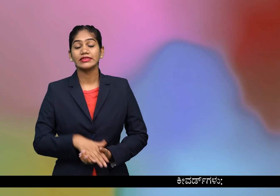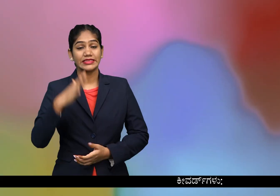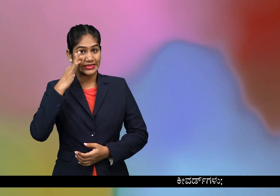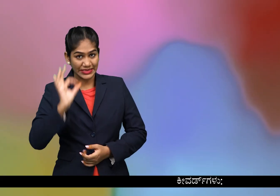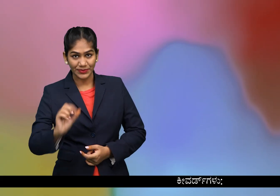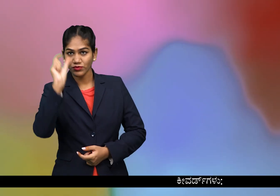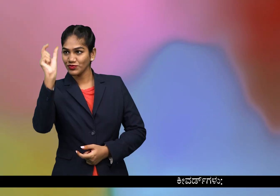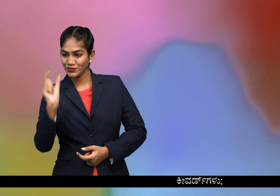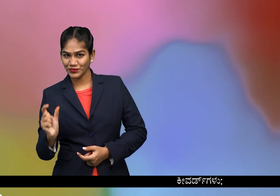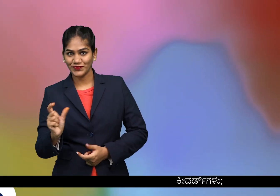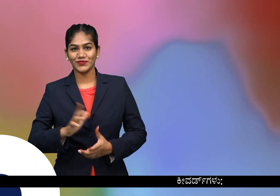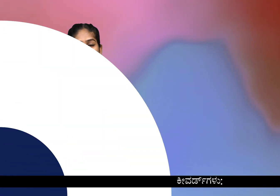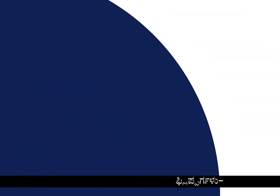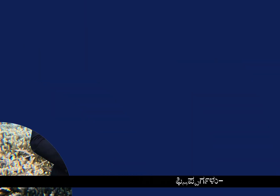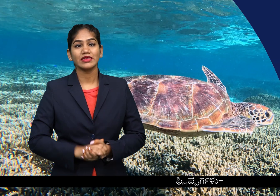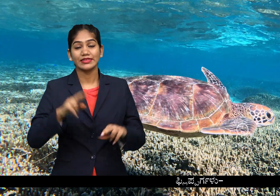ಕೀವರ್ಡ್ಗಳು.